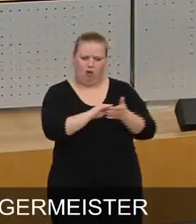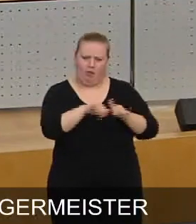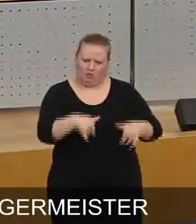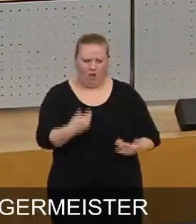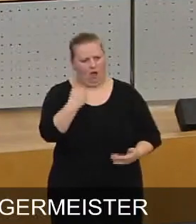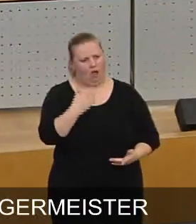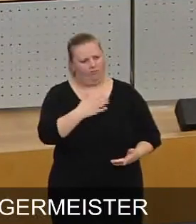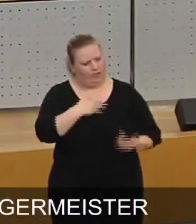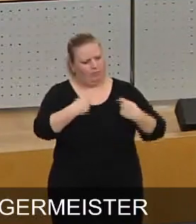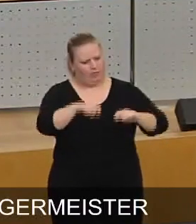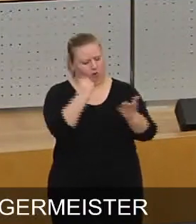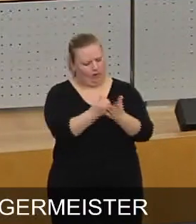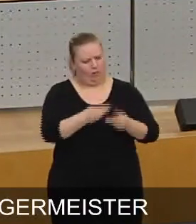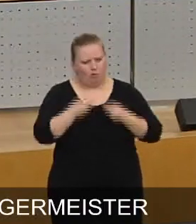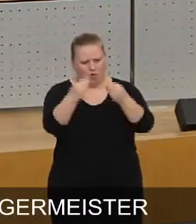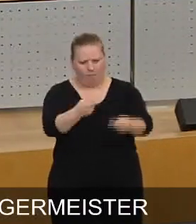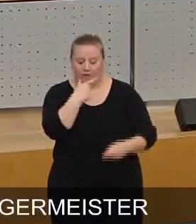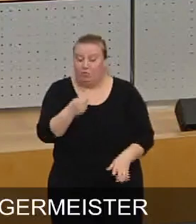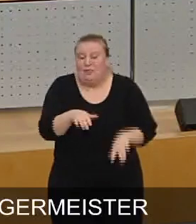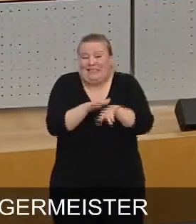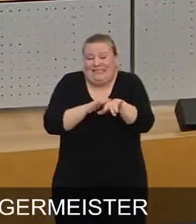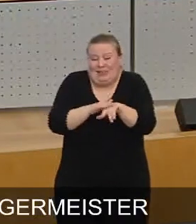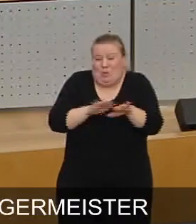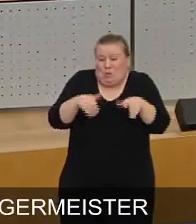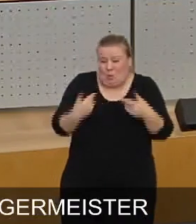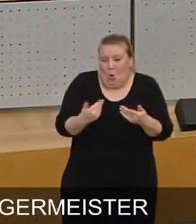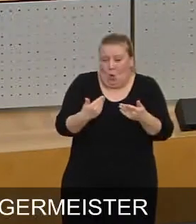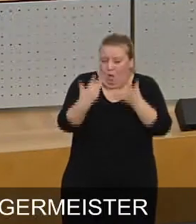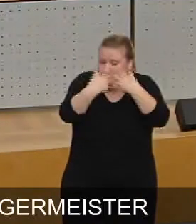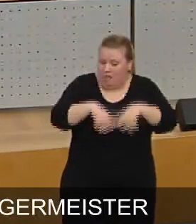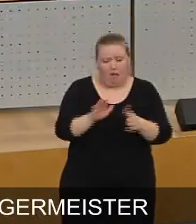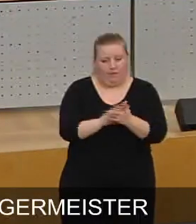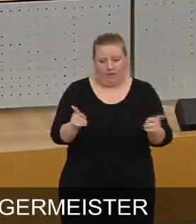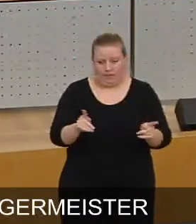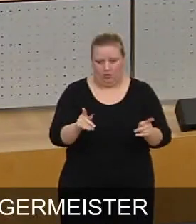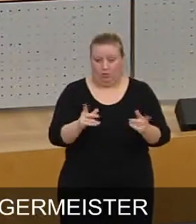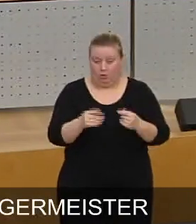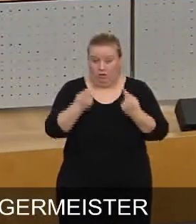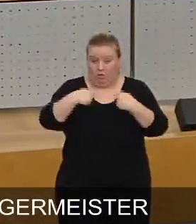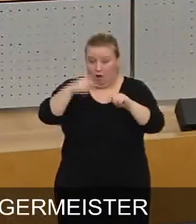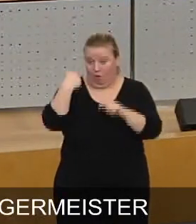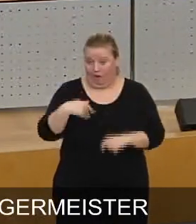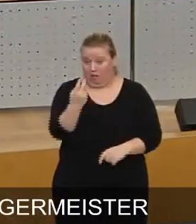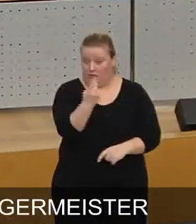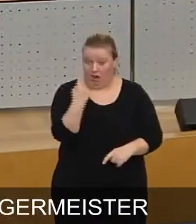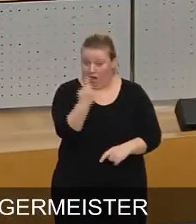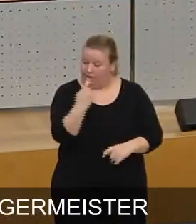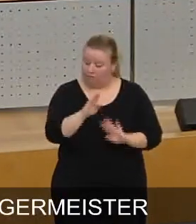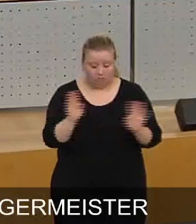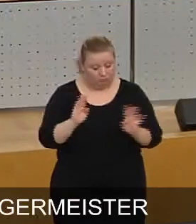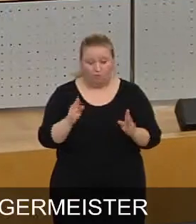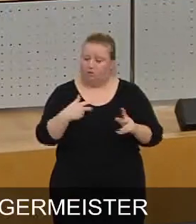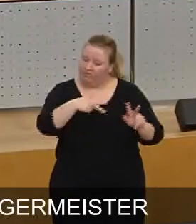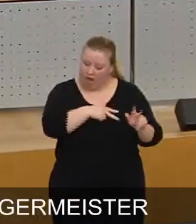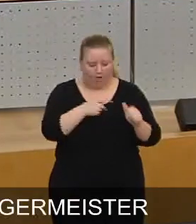dass ihr mir eine Baugenehmigung so erteilt, wo ich gesagt habe, tut mir leid, aber so kommen wir nicht zusammen. Also es ist nicht so, dass wir die Bauherren mit der Frage alleine lassen, sondern dass wir tatsächlich auch